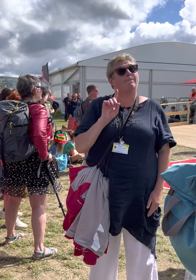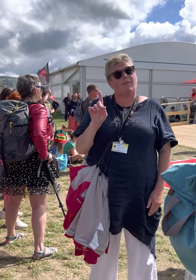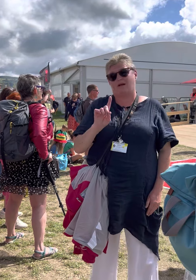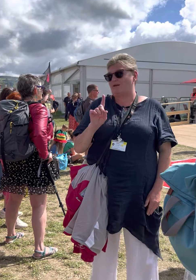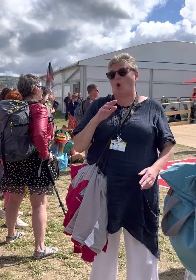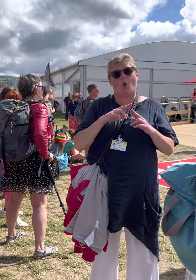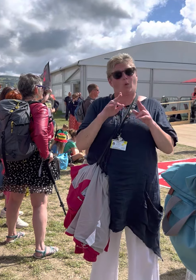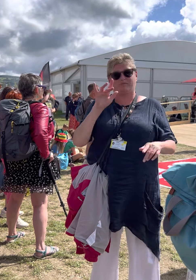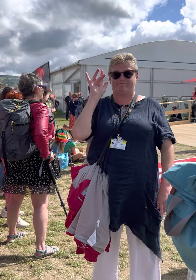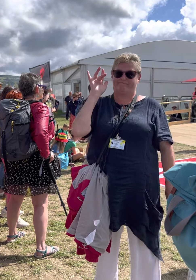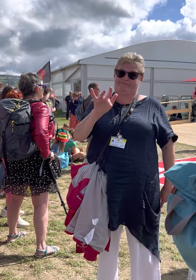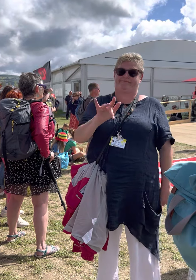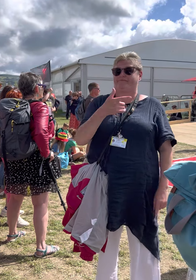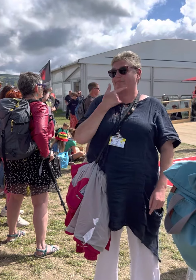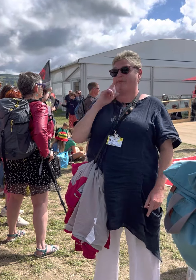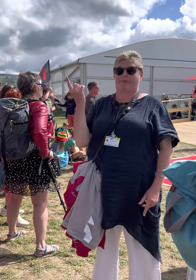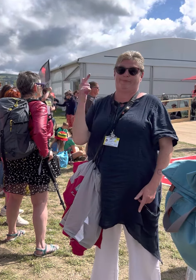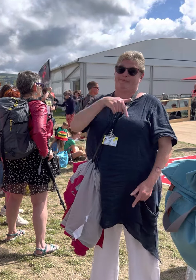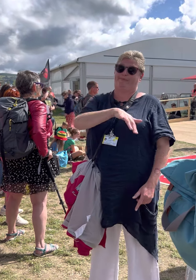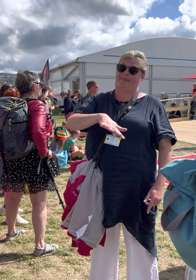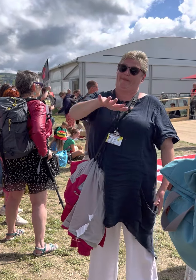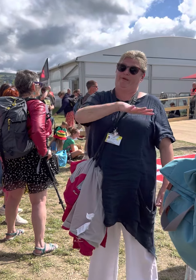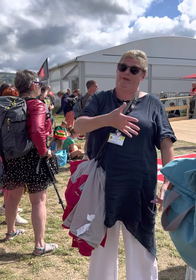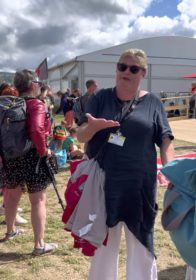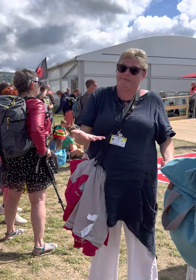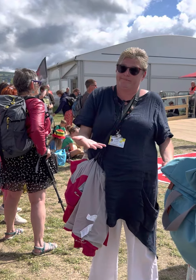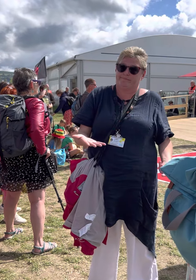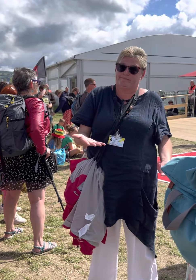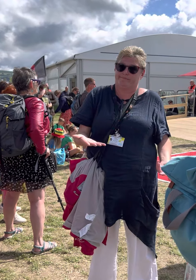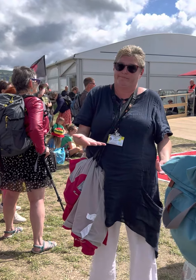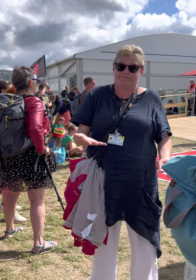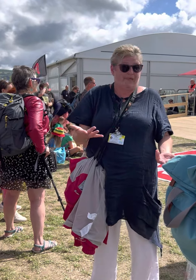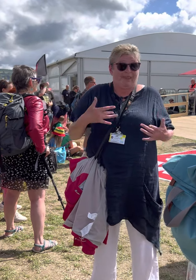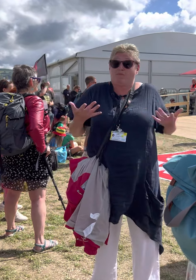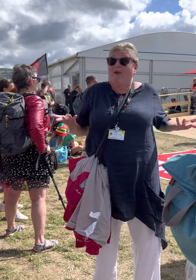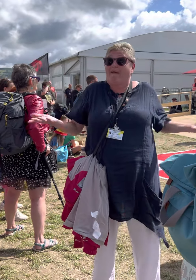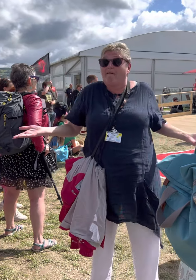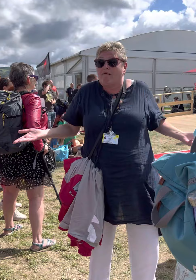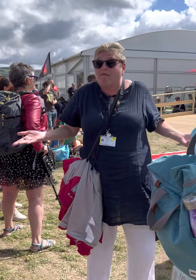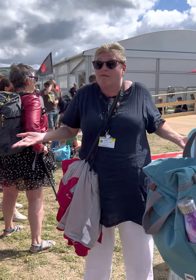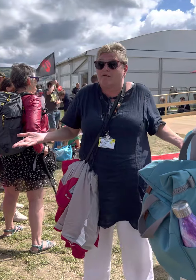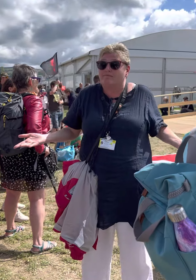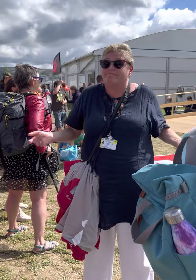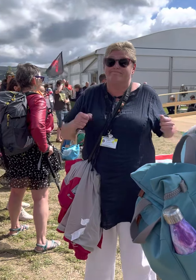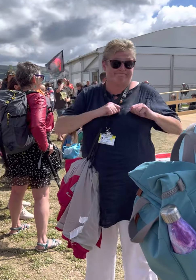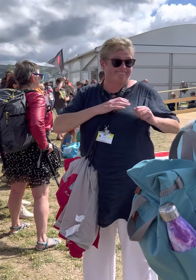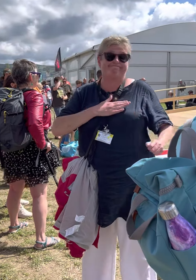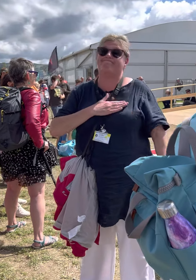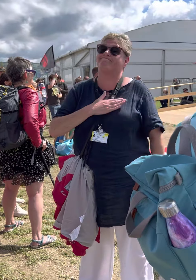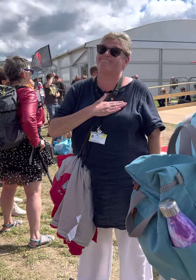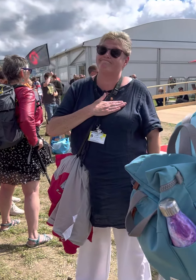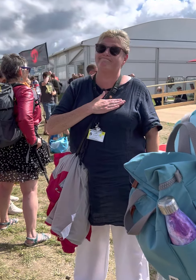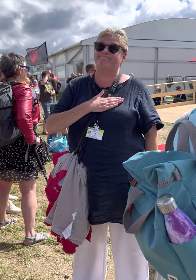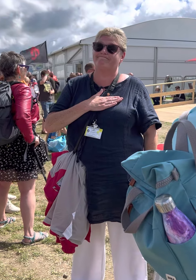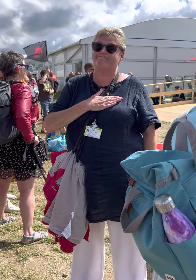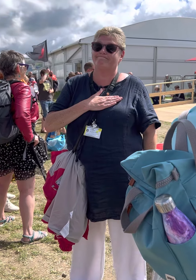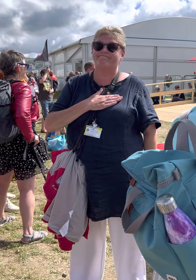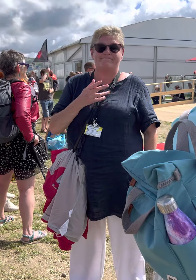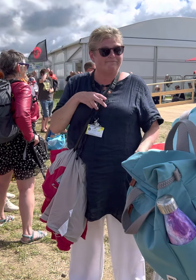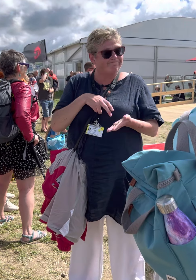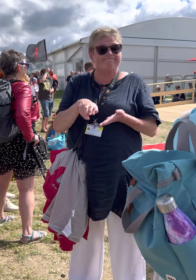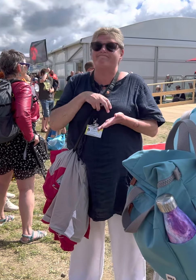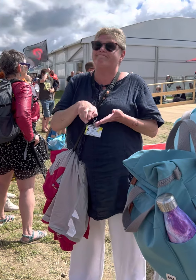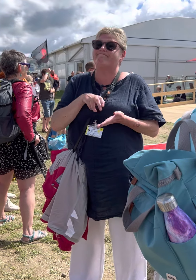ddim cartrefi'r bobl hynny sydd o fewn y swyddi yna i fyw ynddo. Mae'n torri'n nghalon ni. Dwi yn cerdded